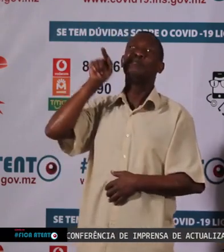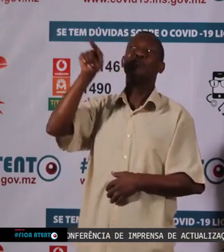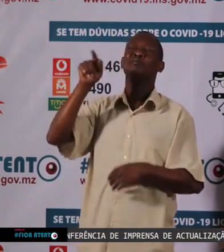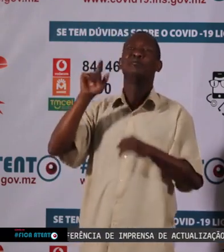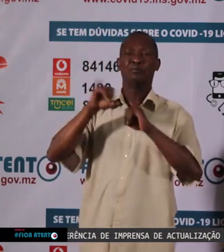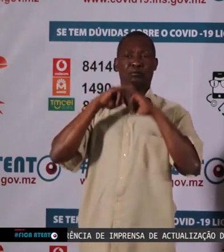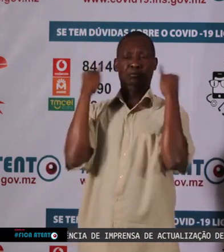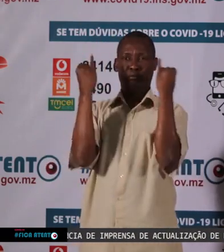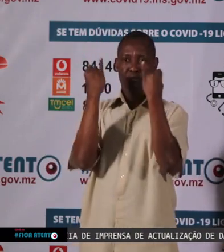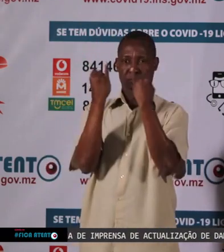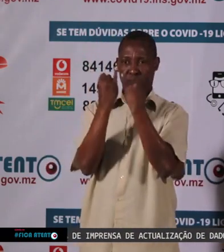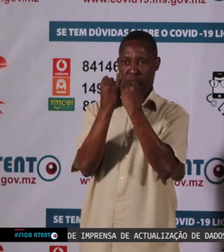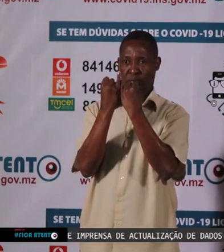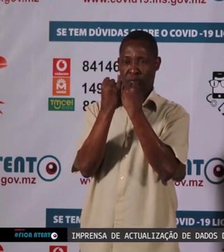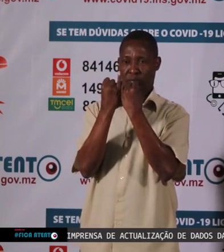Saúde,